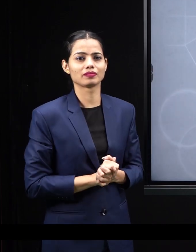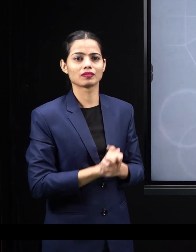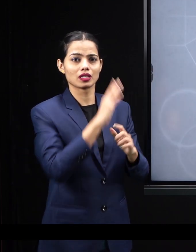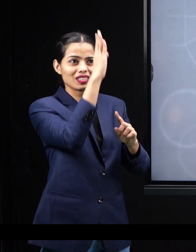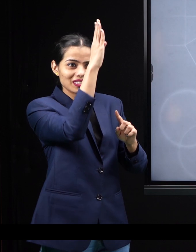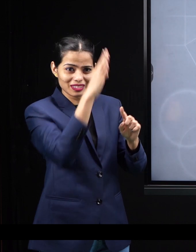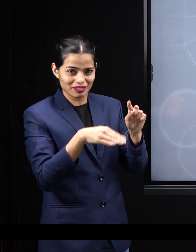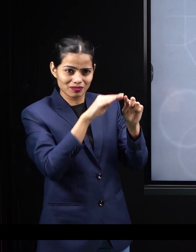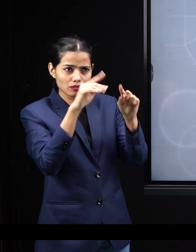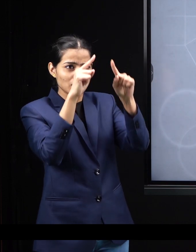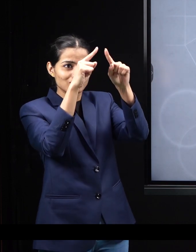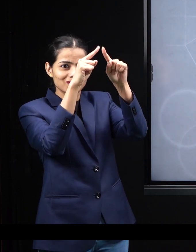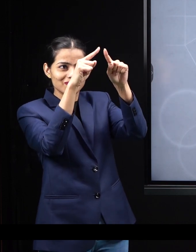பித்தகோரியன் தேற்றம்,